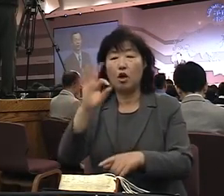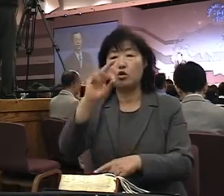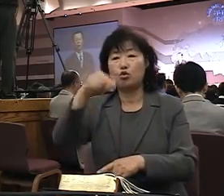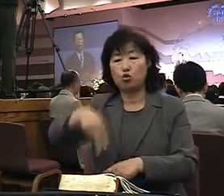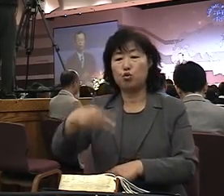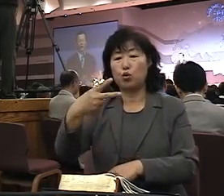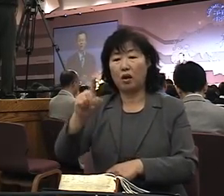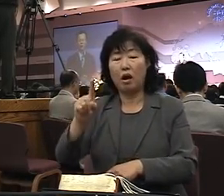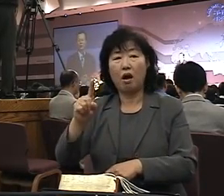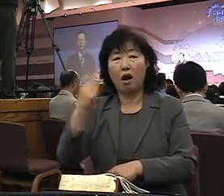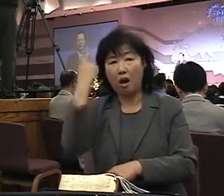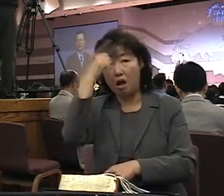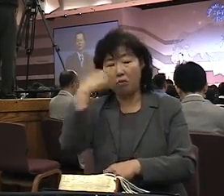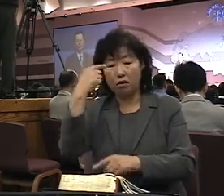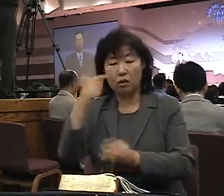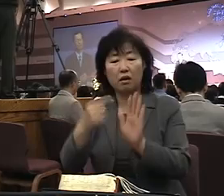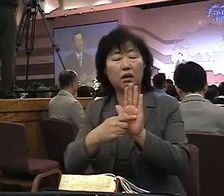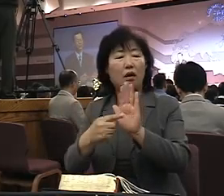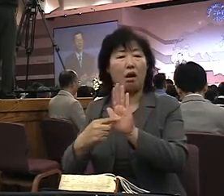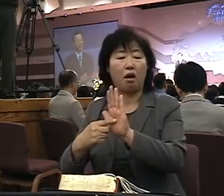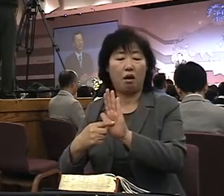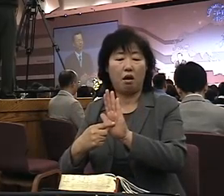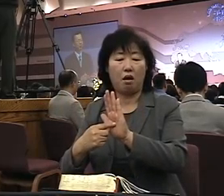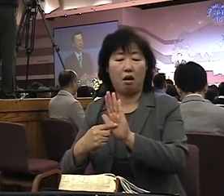그리고 여기 나온 그 유다의 스토리는 참